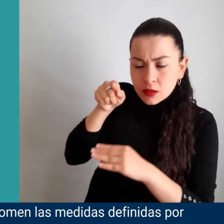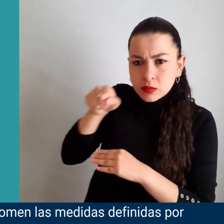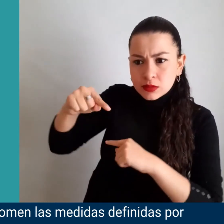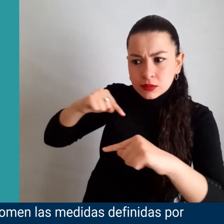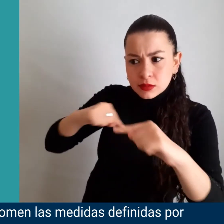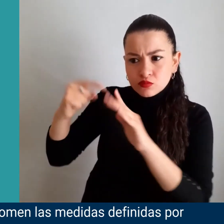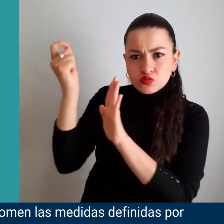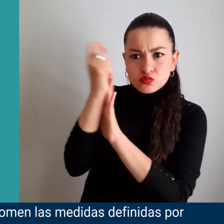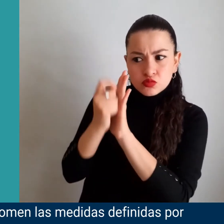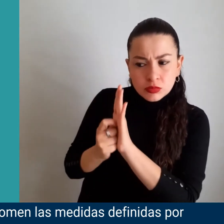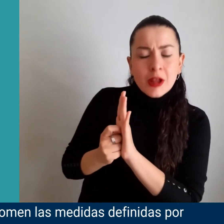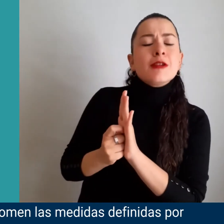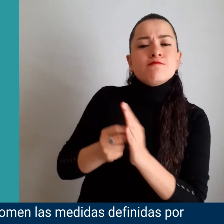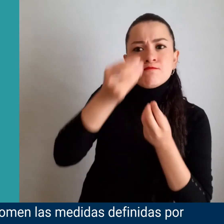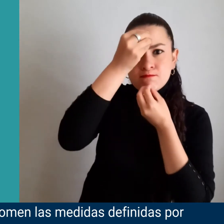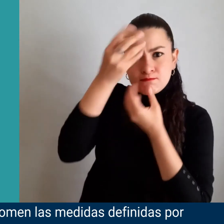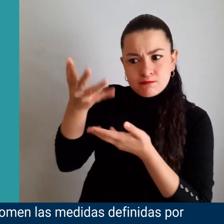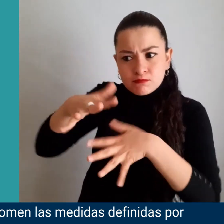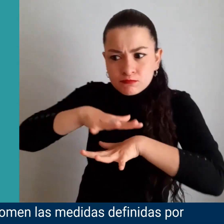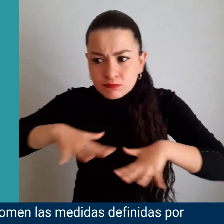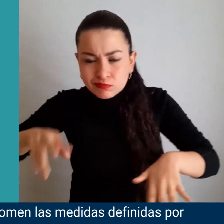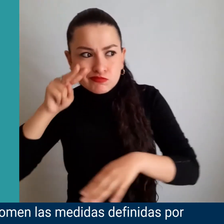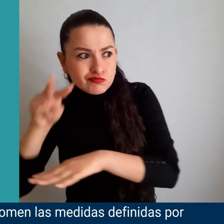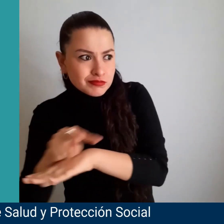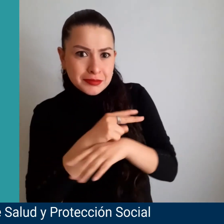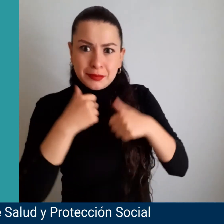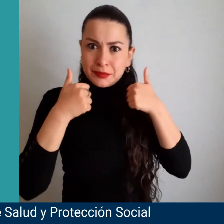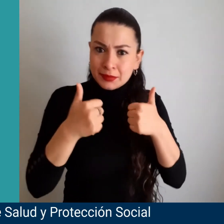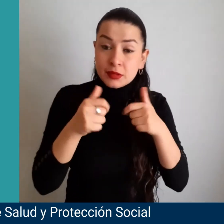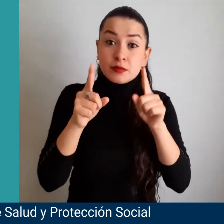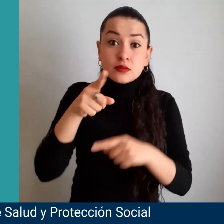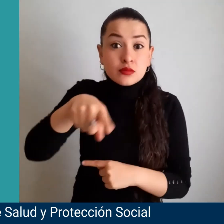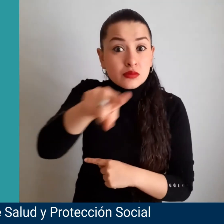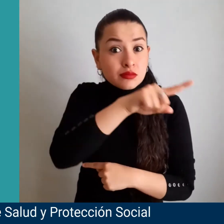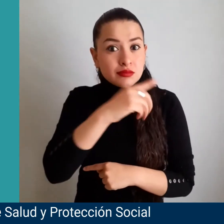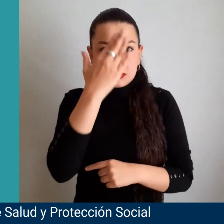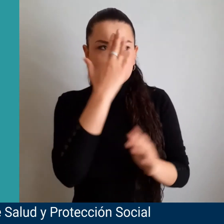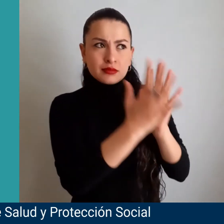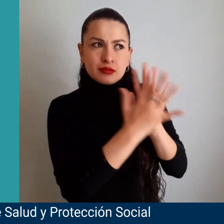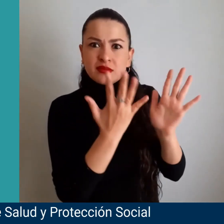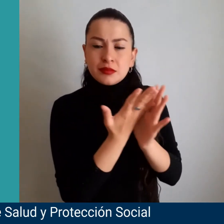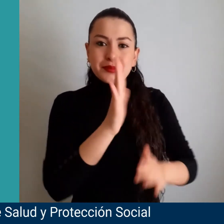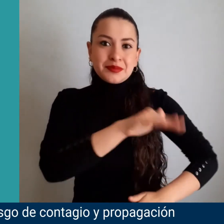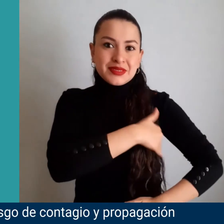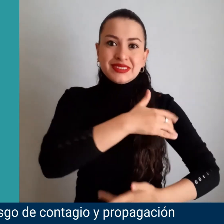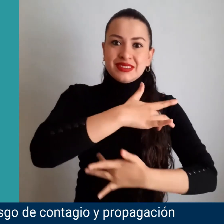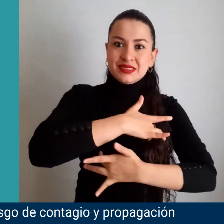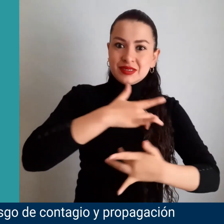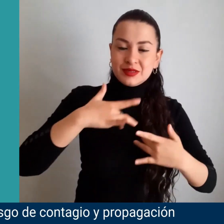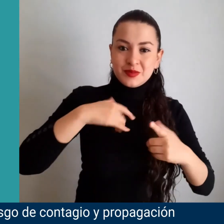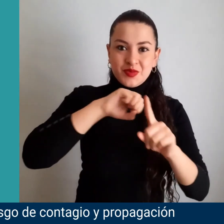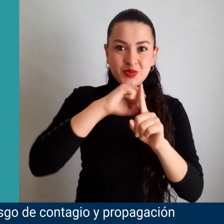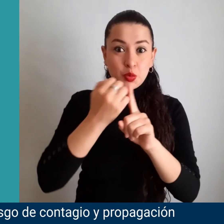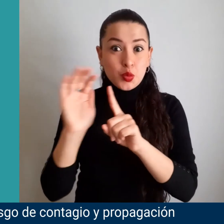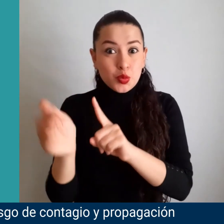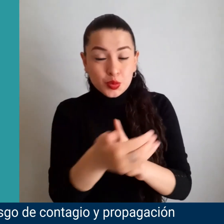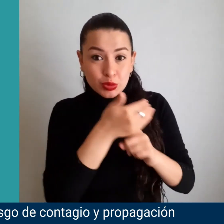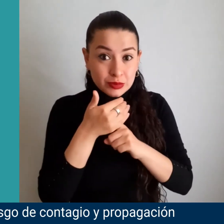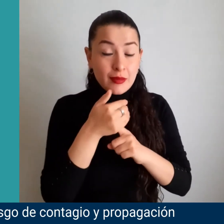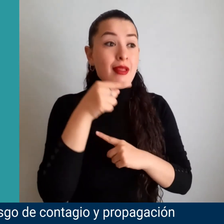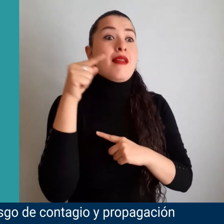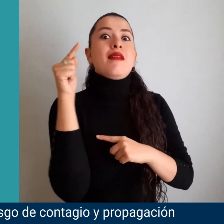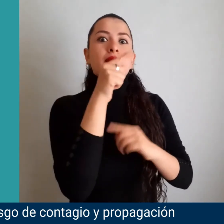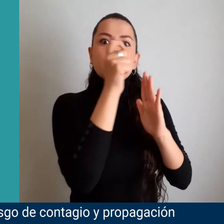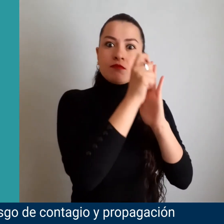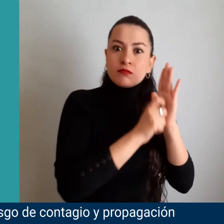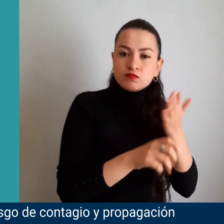solicitar que éstas tomen las medidas definidas por el Ministerio de Salud y Protección Social para aminorar el riesgo